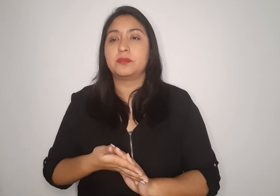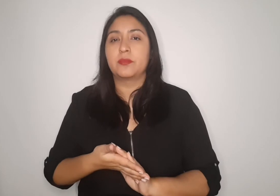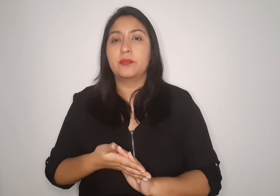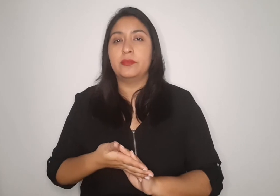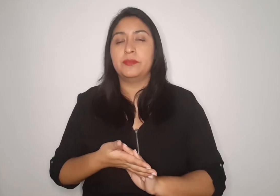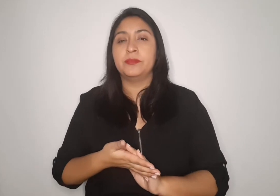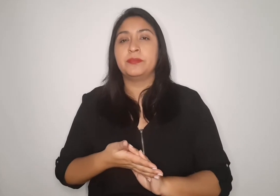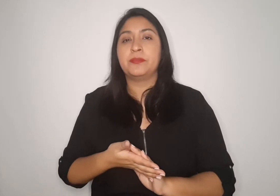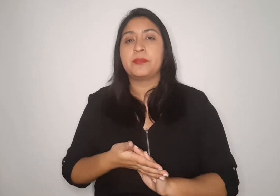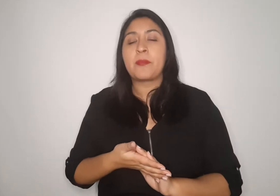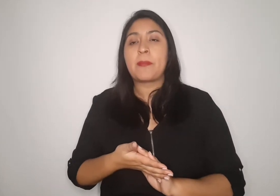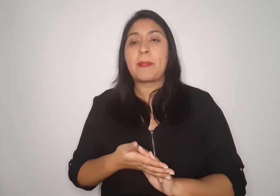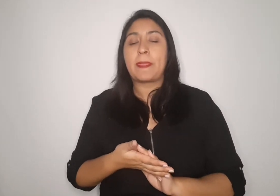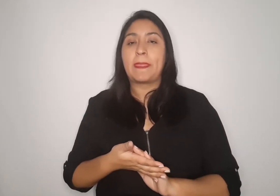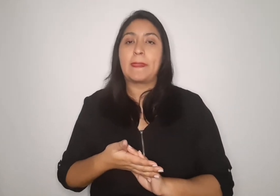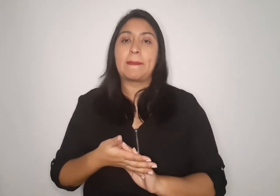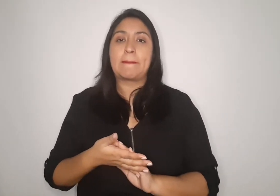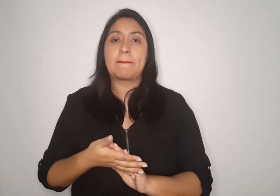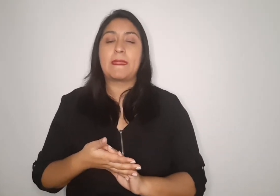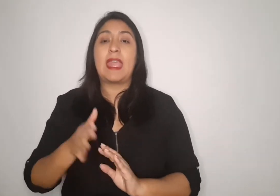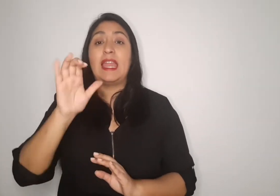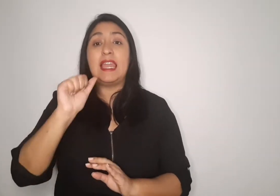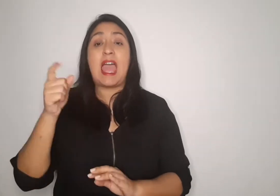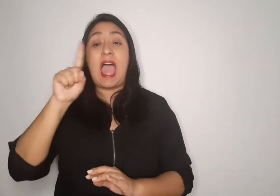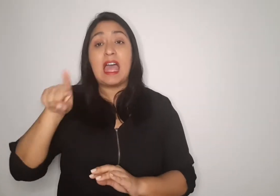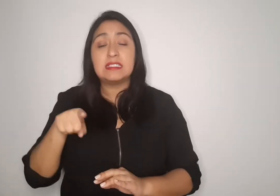Hay una cosa que es el as, que es el todo.